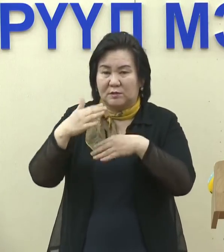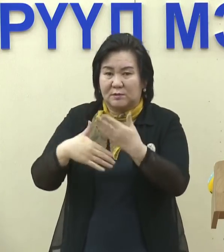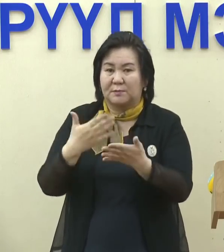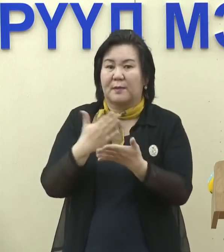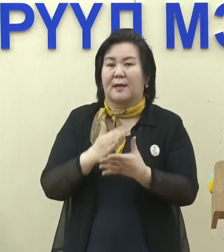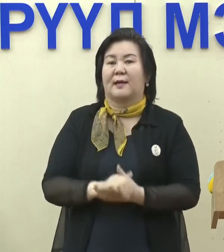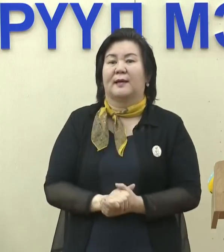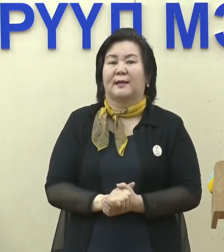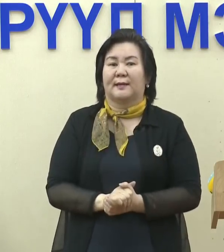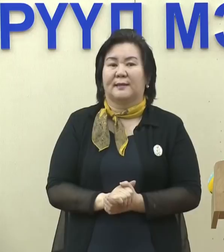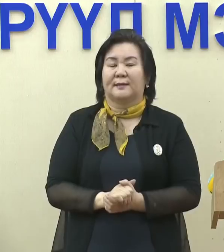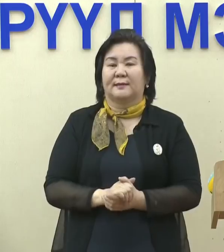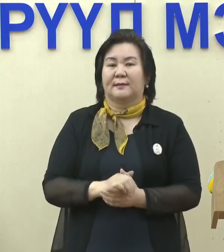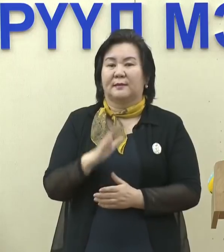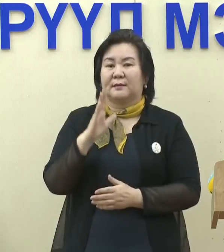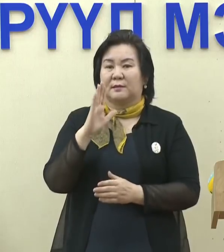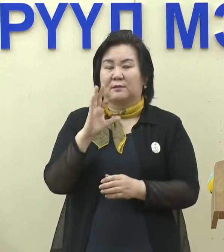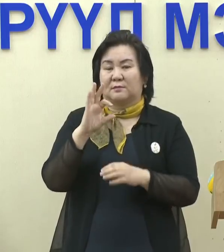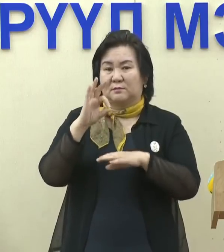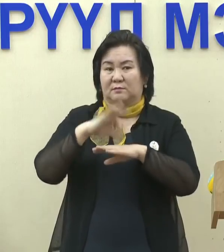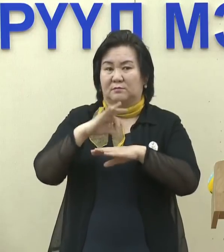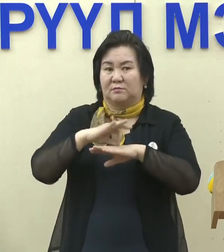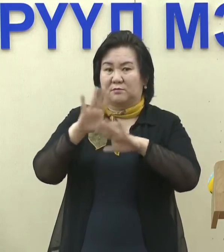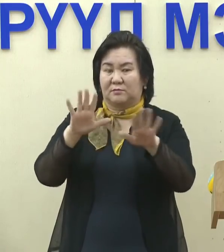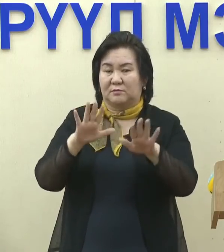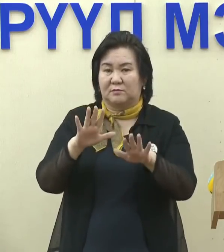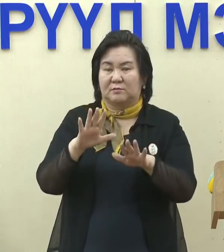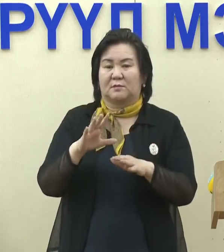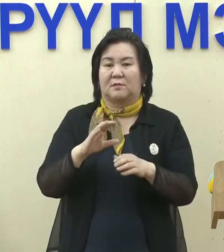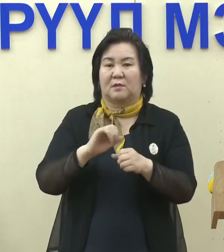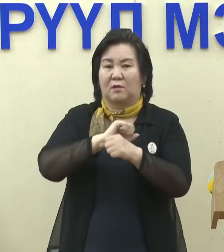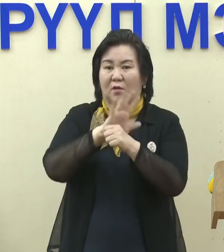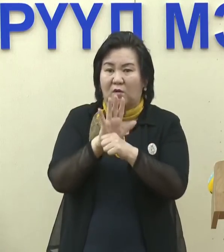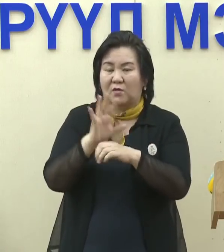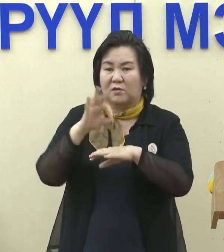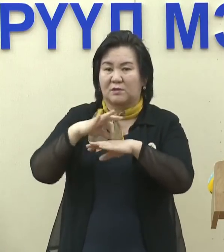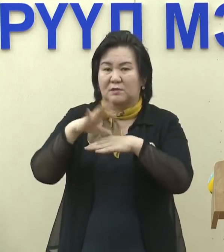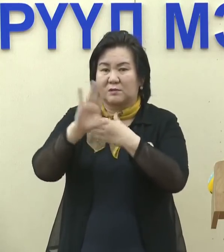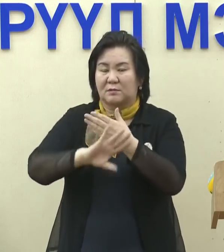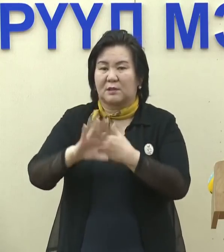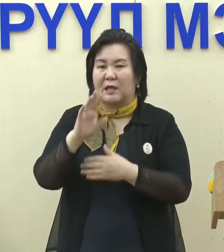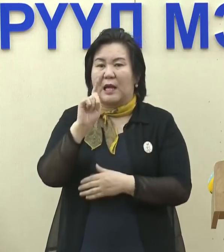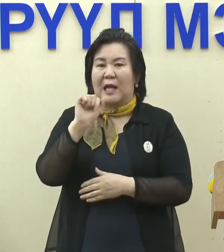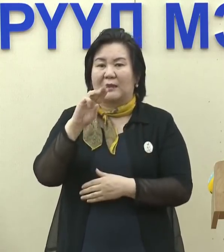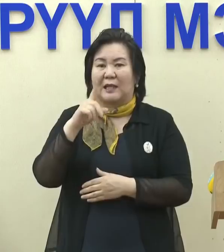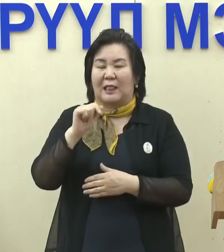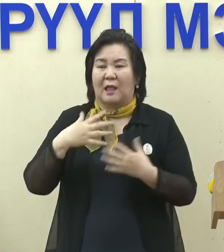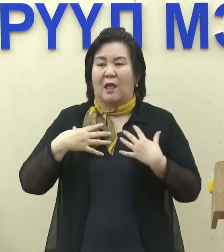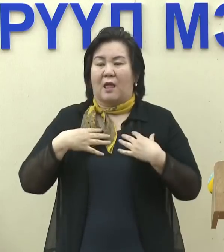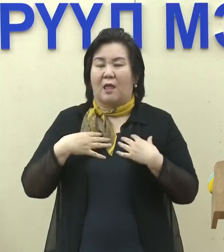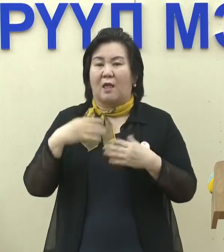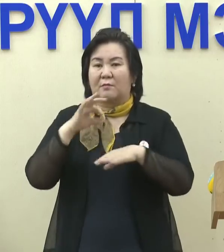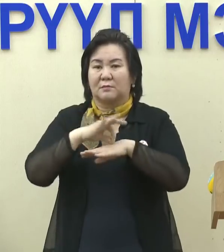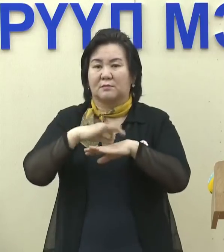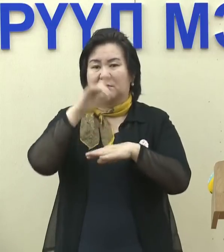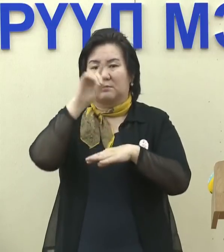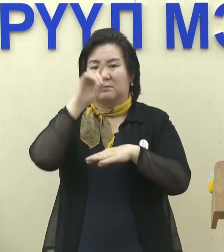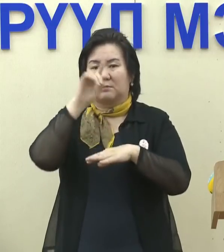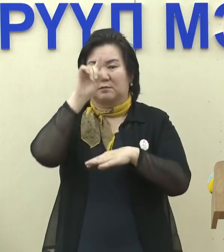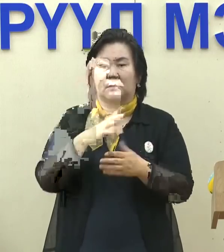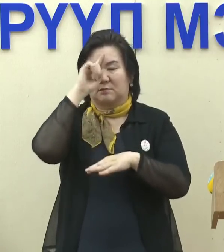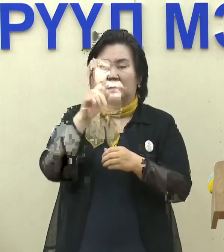бөгөөд вирусын эсрэг эмчилгээ, уушигны хатгалгаа үүсэх юм бол хатгалгааны эсрэг антибиотик эмчилгээ, шинж тэмдгийн эмчилгээ, амьсгал